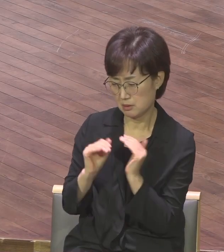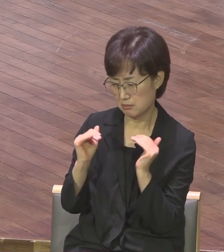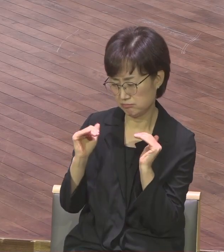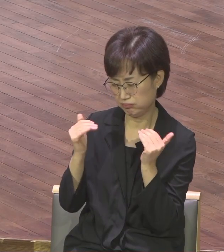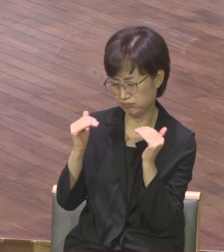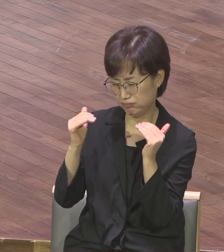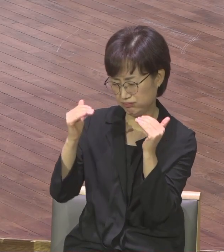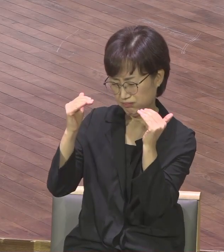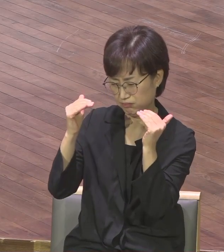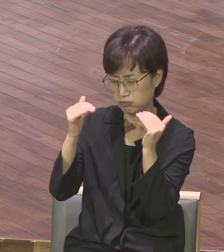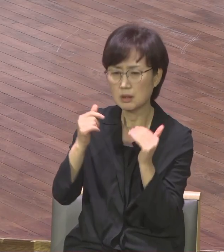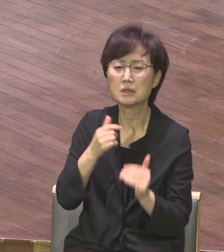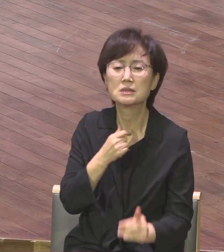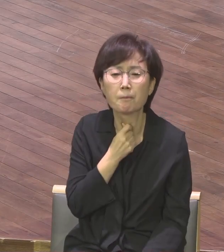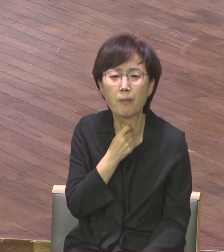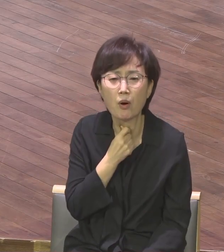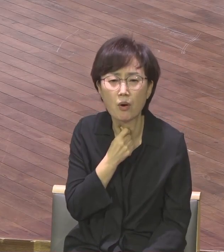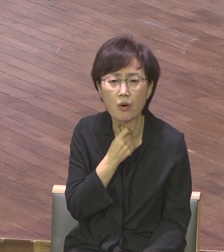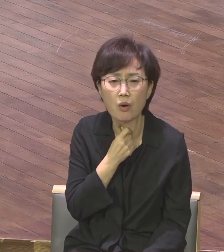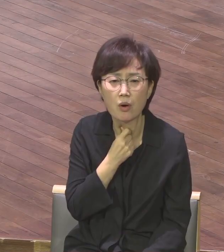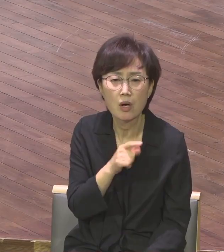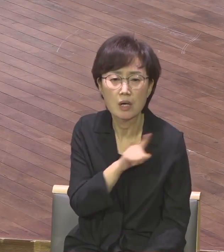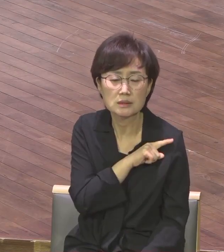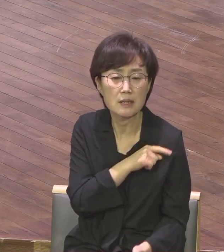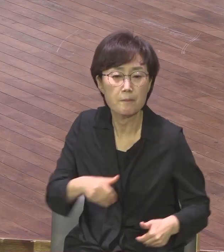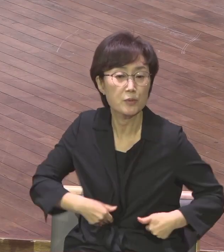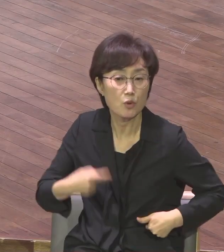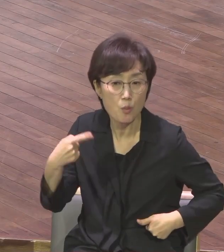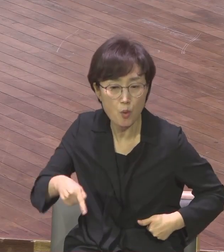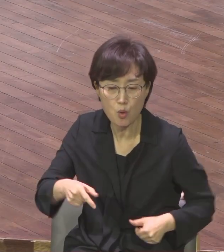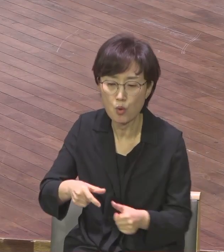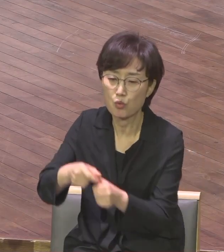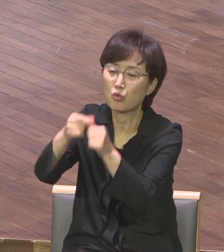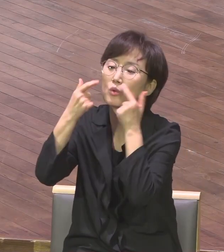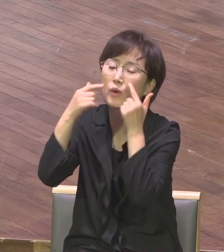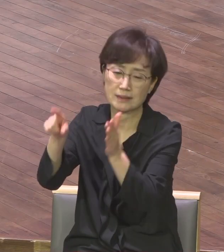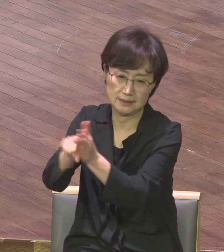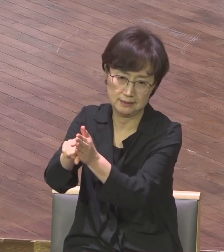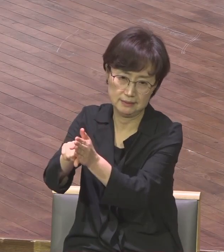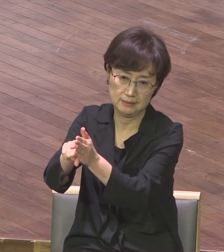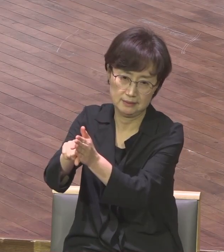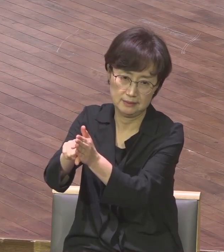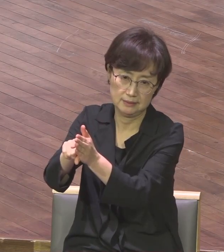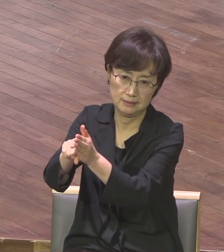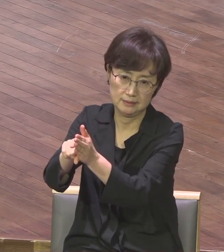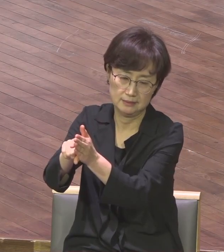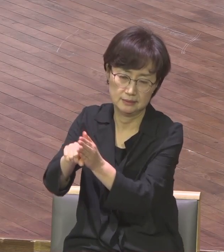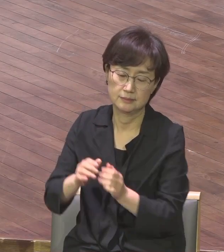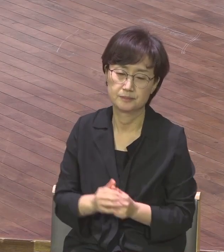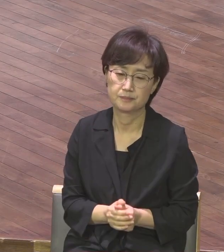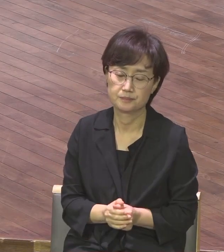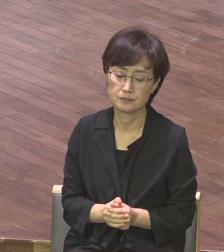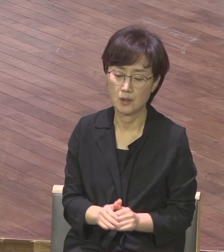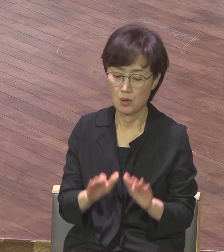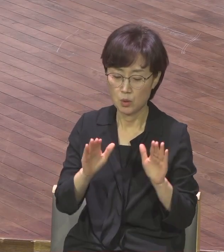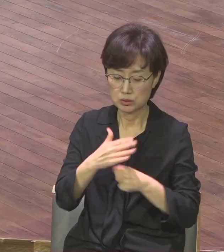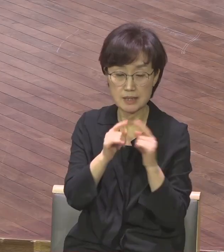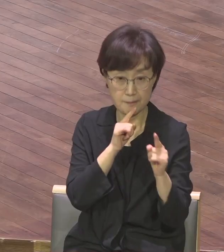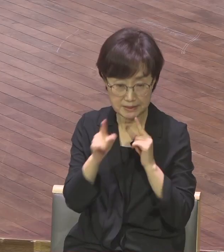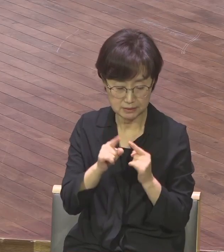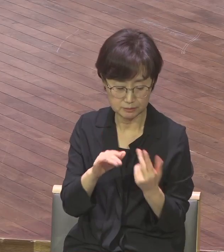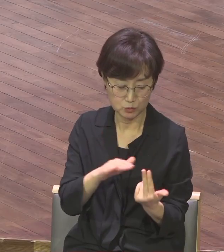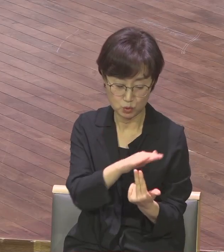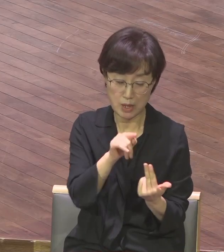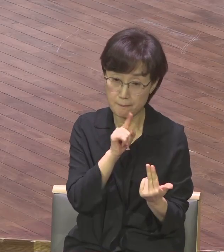발판이 뭐냐? 구원의 확신이 있기 때문에 제가 강조했습니다. 오늘 본문 말씀을 통해 사도